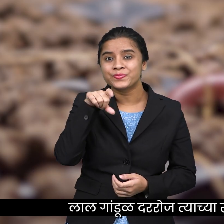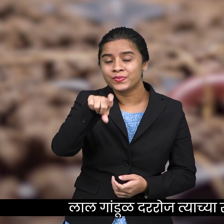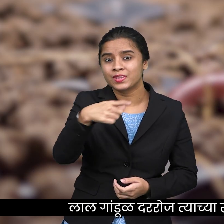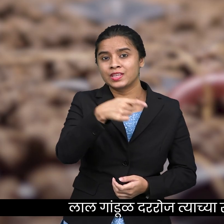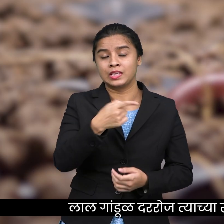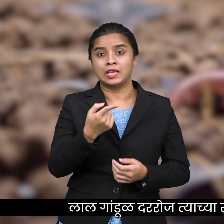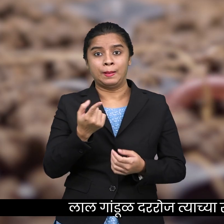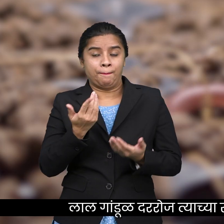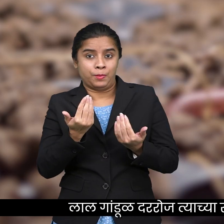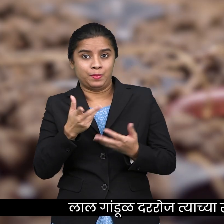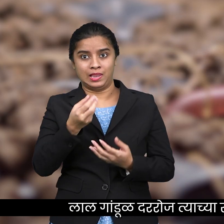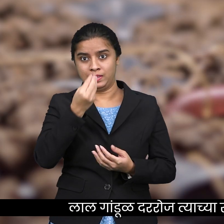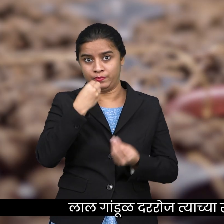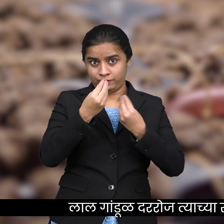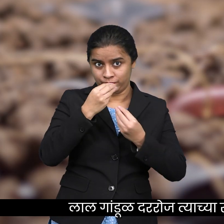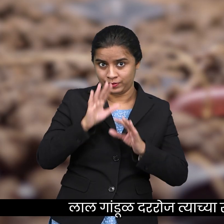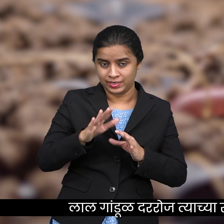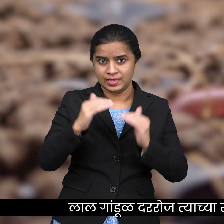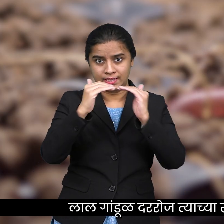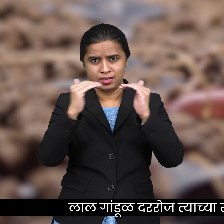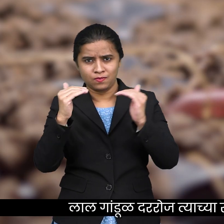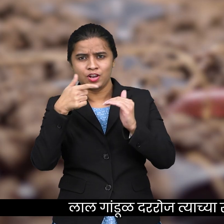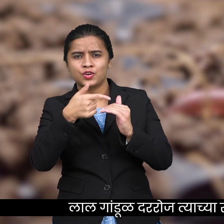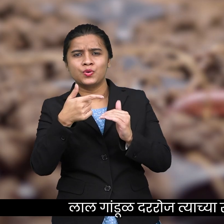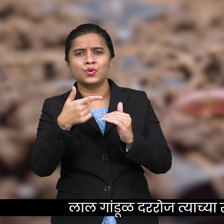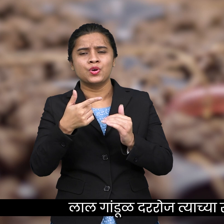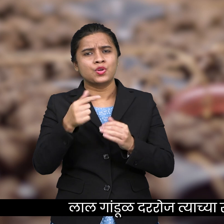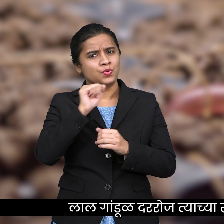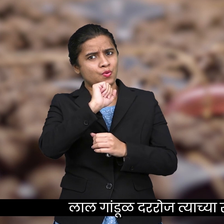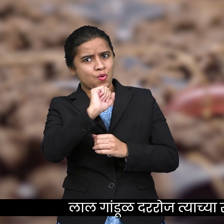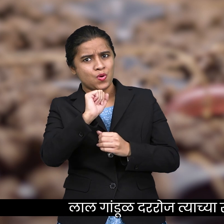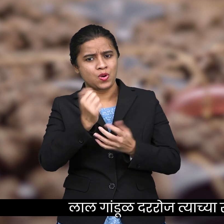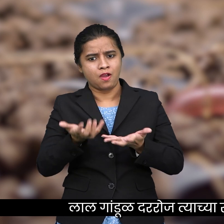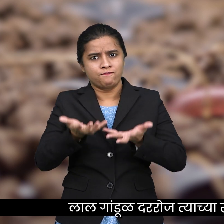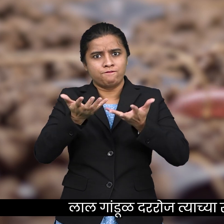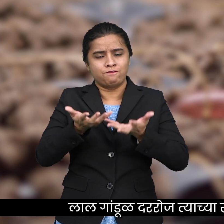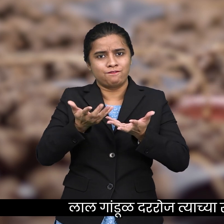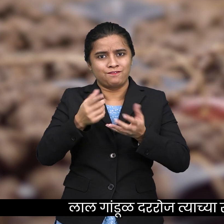लाल गांडूळ दररोज त्याच्या स्वतःच्या वजनाइतके अन्न खाऊ शकतो.